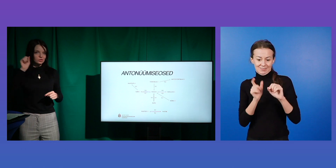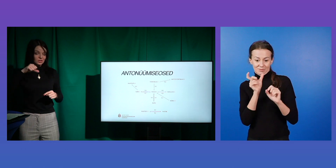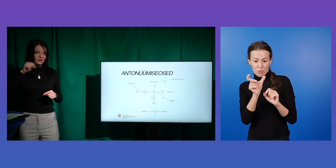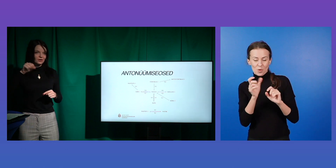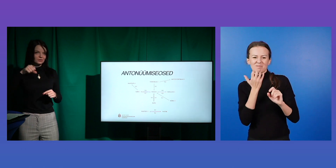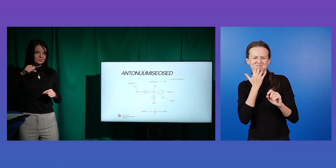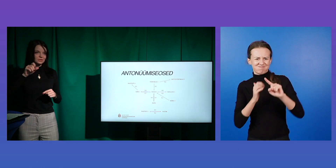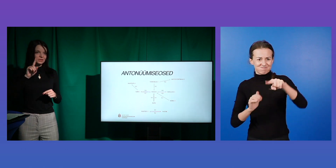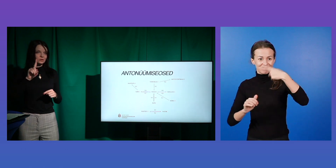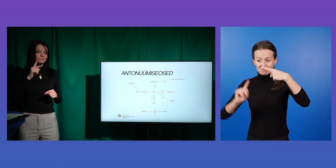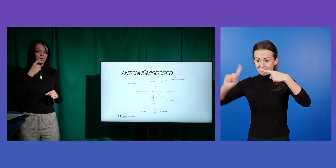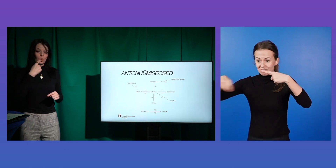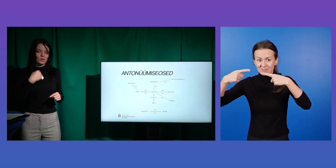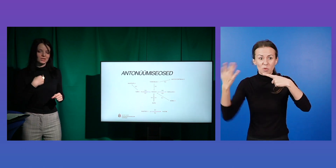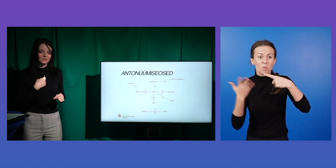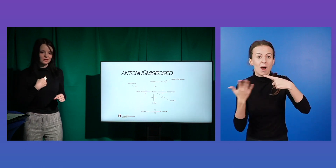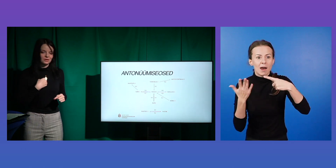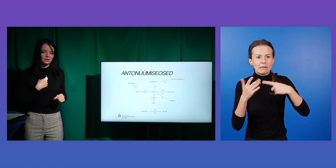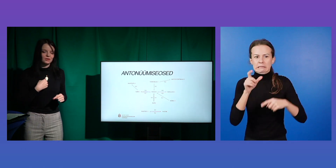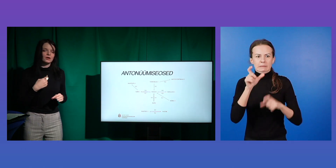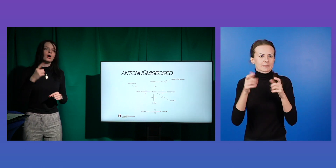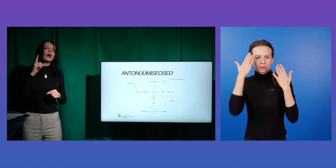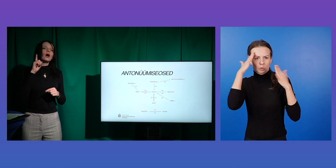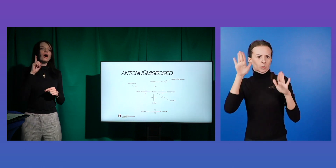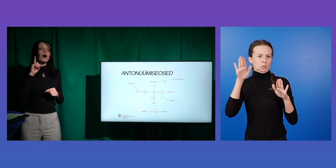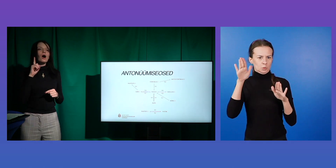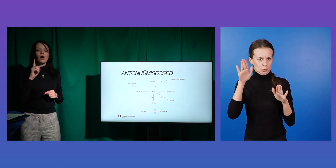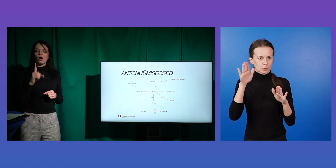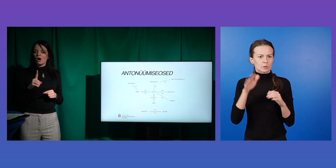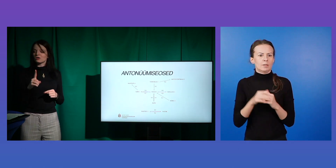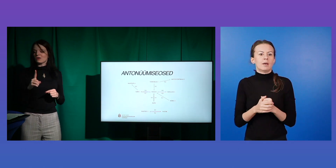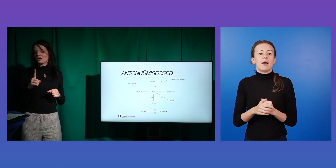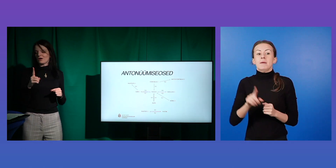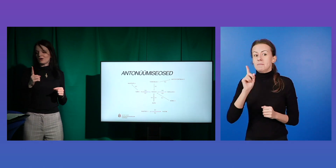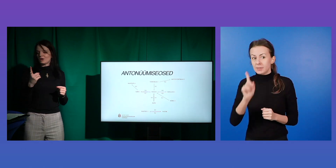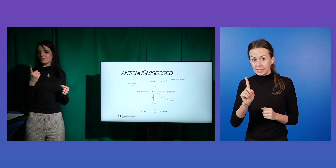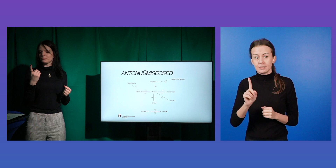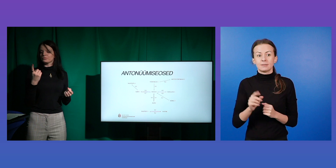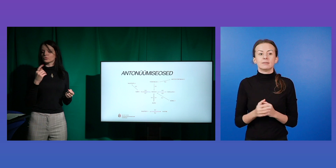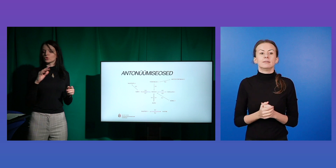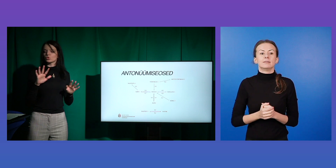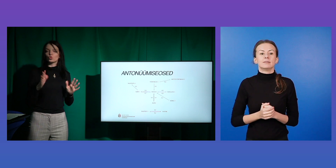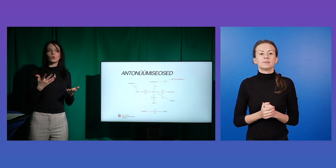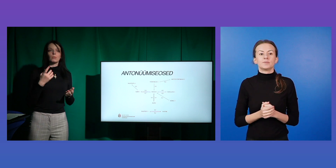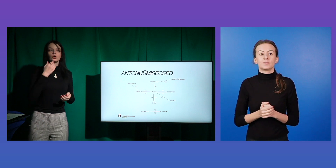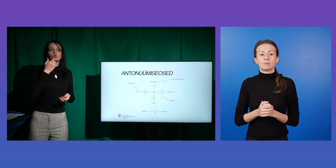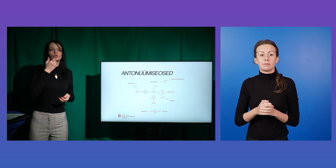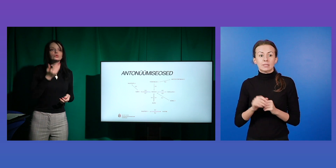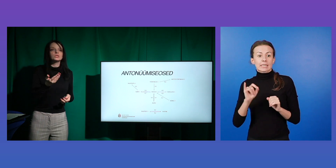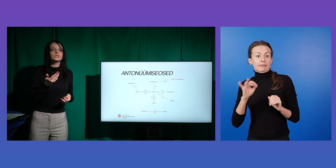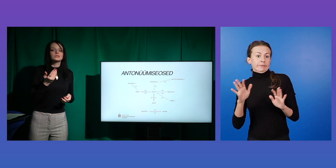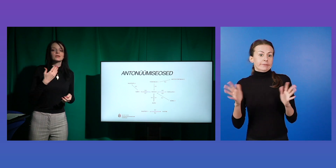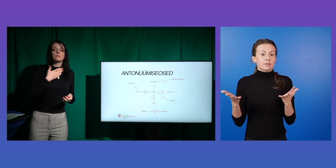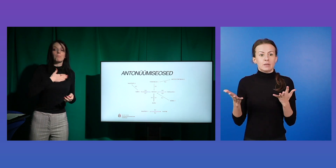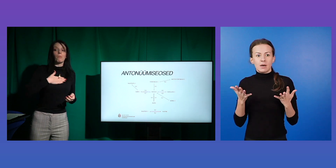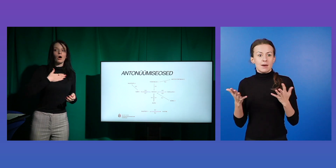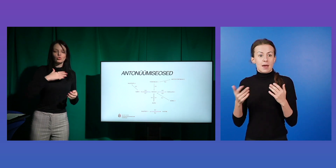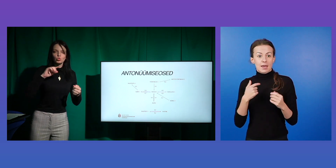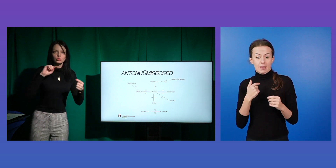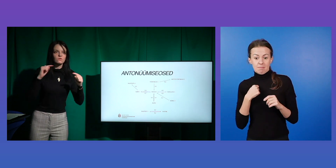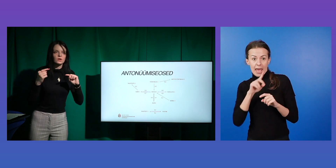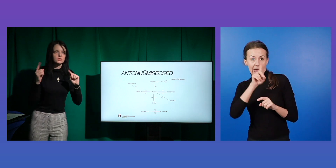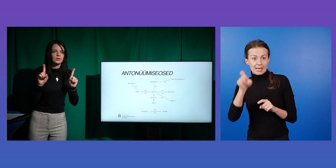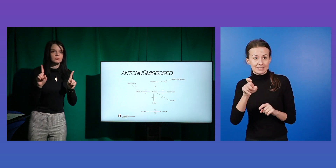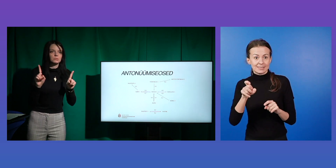nende, et mõru vastandiks tuli nagu, magusa vastandiks mõru tuli, aga kui ma